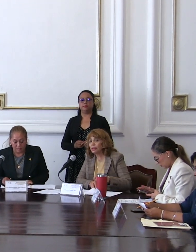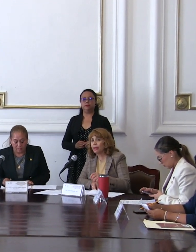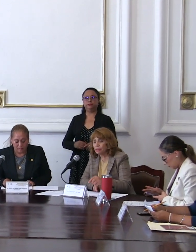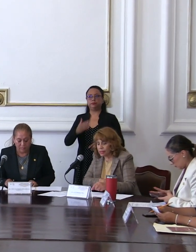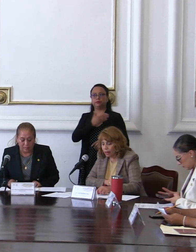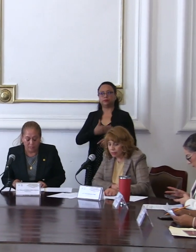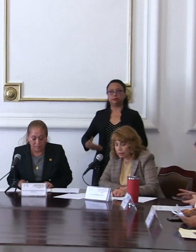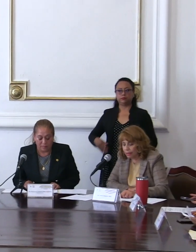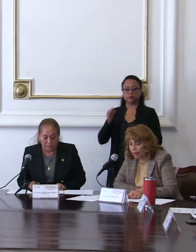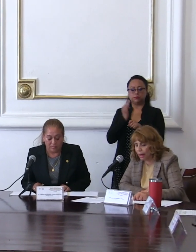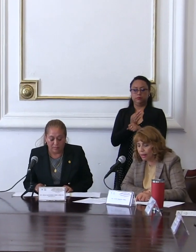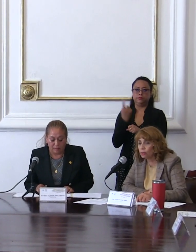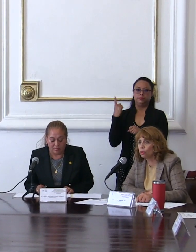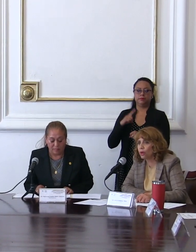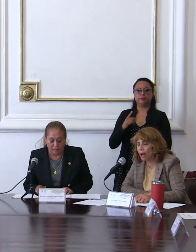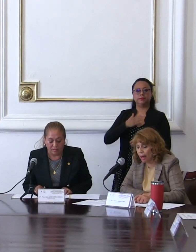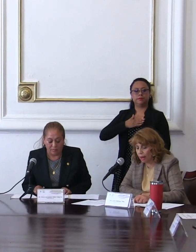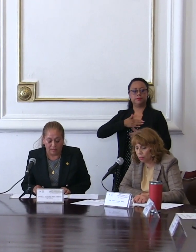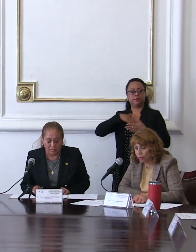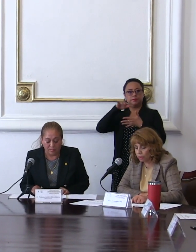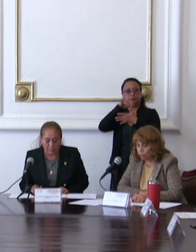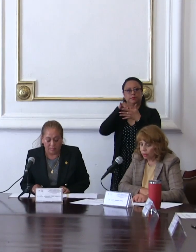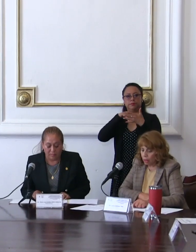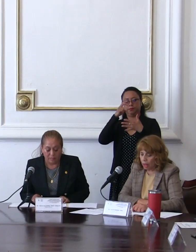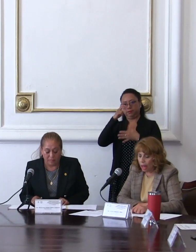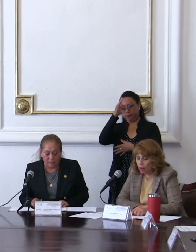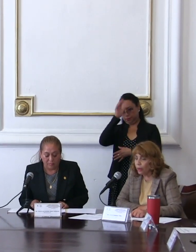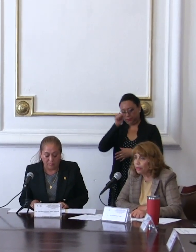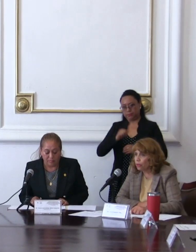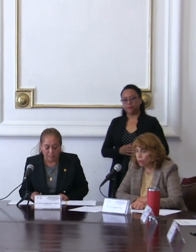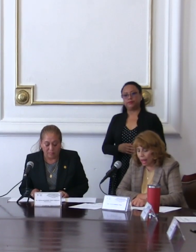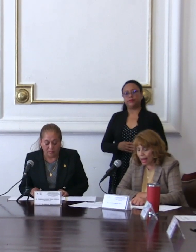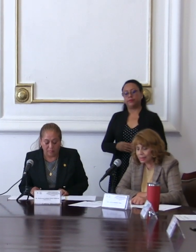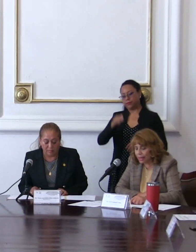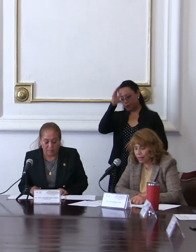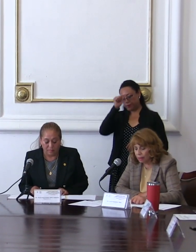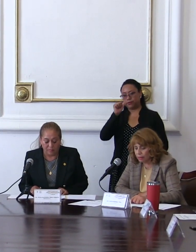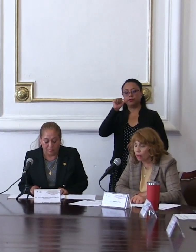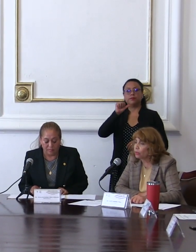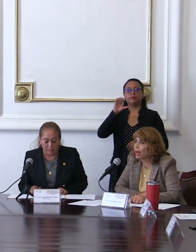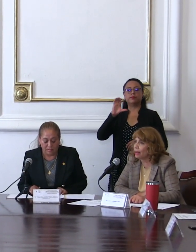de la Presidencia, se dará lectura al acuerdo. Acuerdo